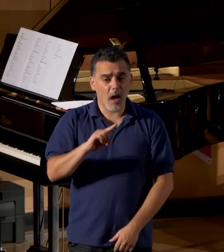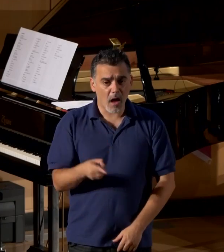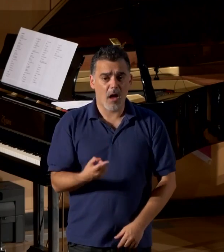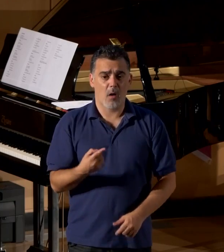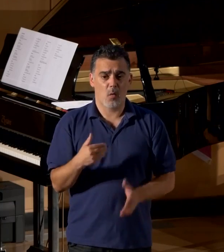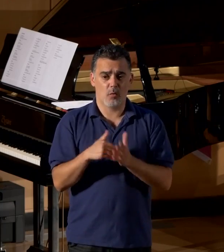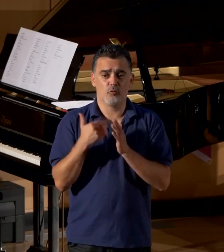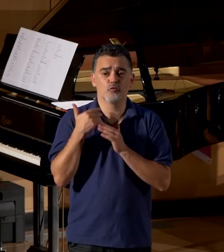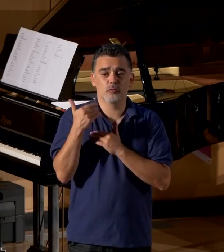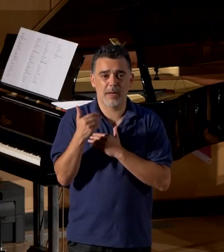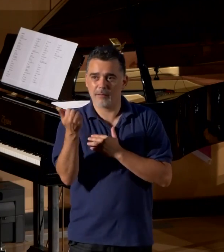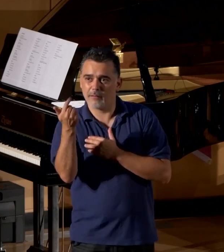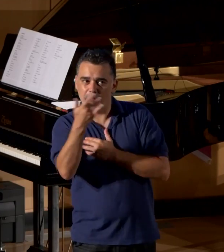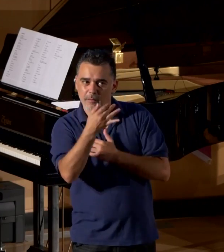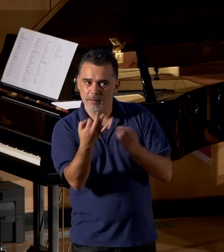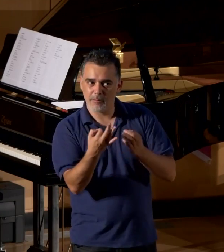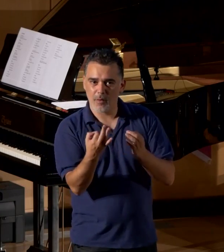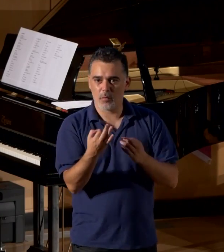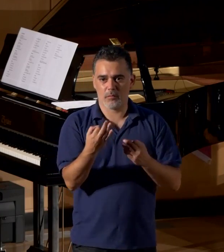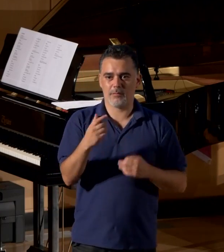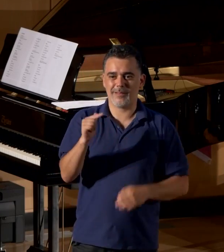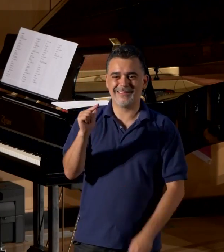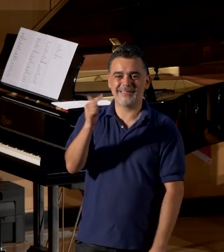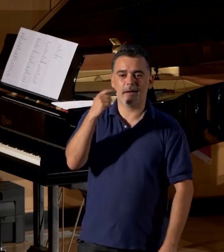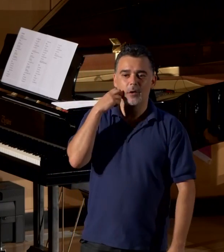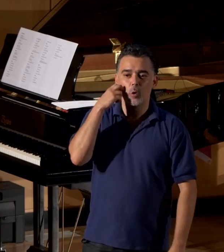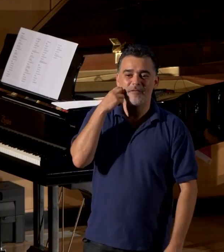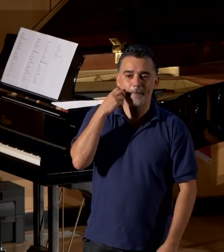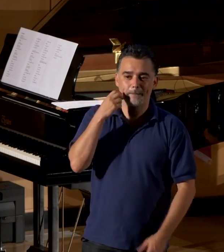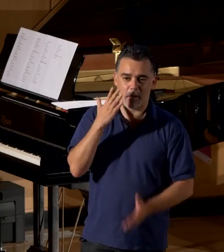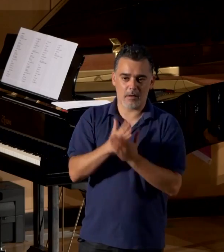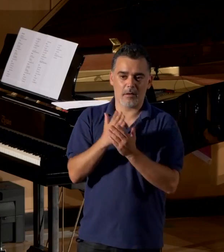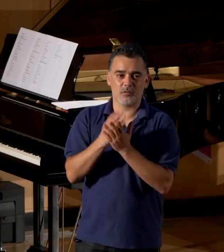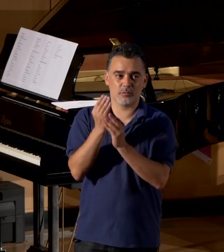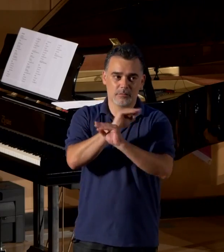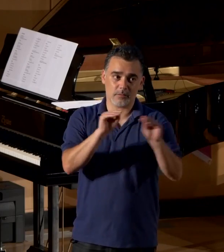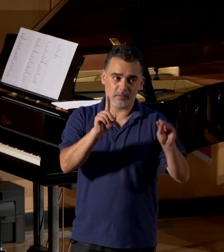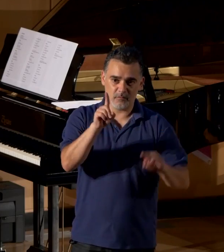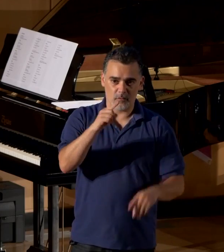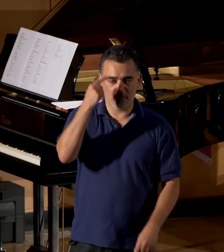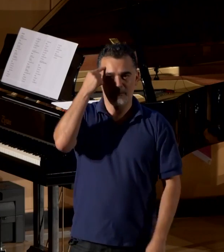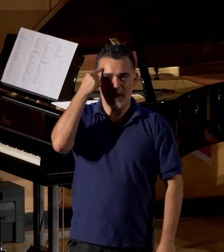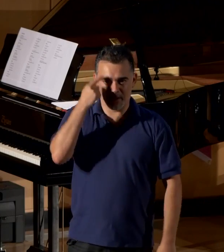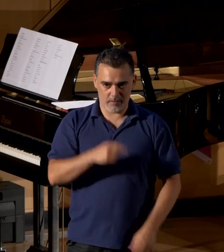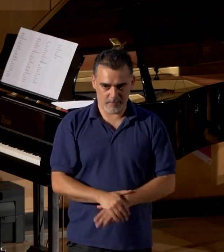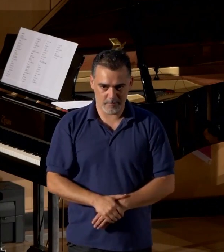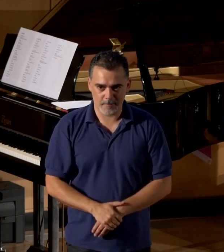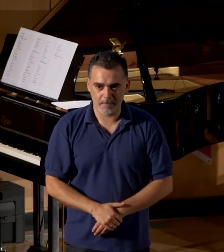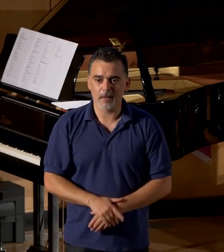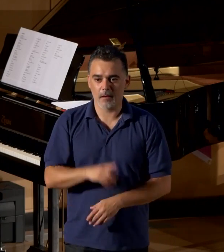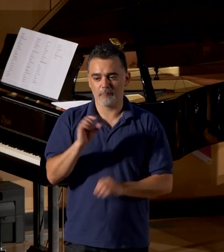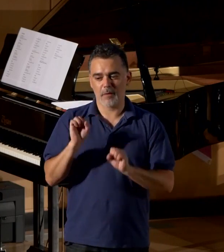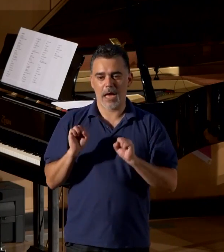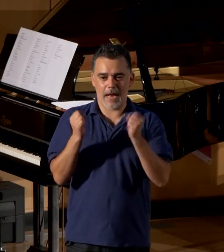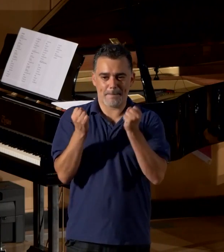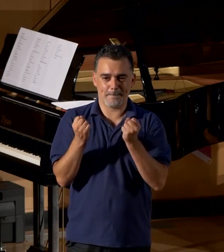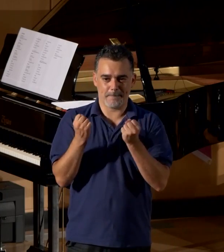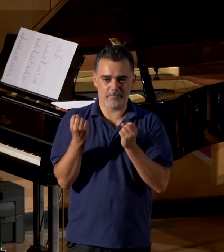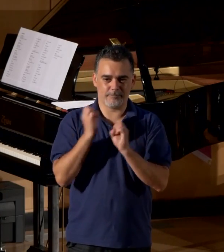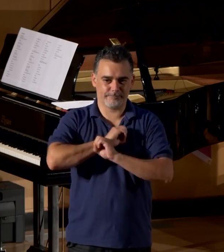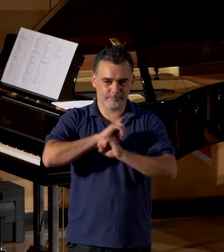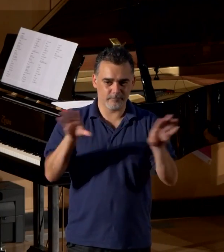für brauchen am 2. November, das kann ich schon mal ankündigen. Aber wir werden, wenn die Kampagne präsentiert wird, aber